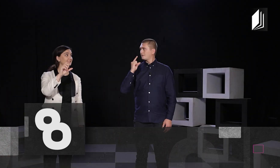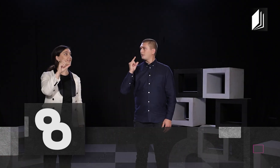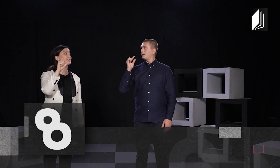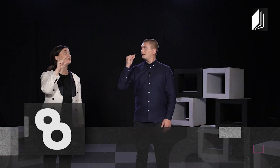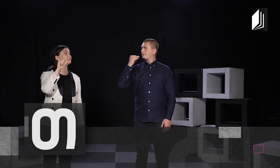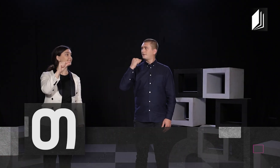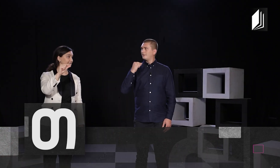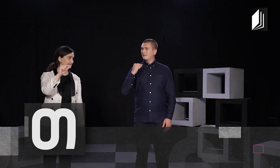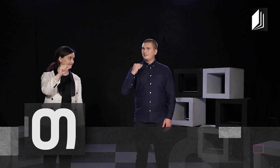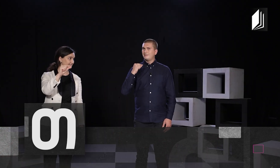T